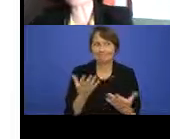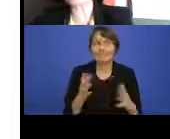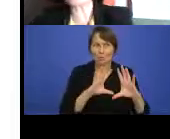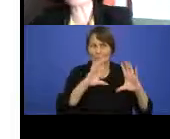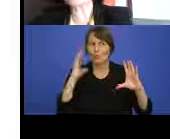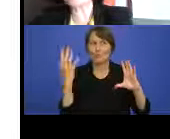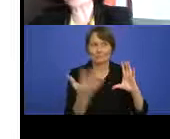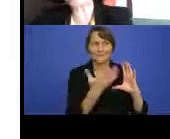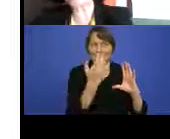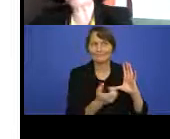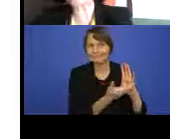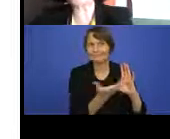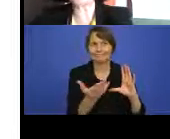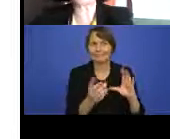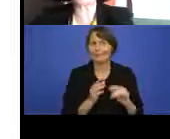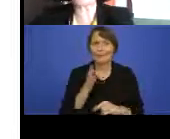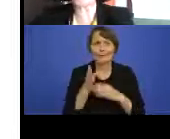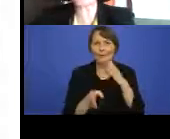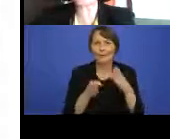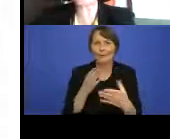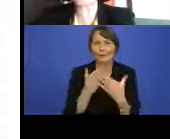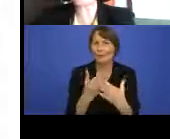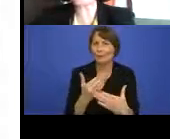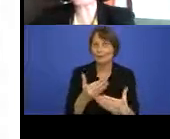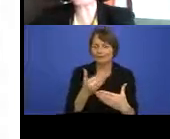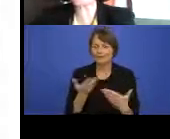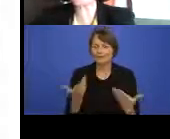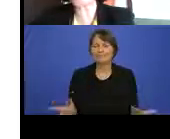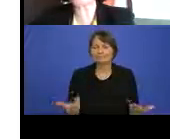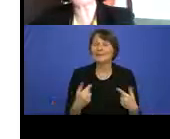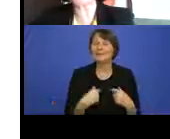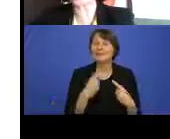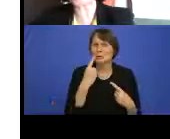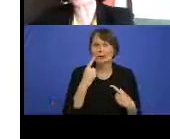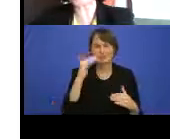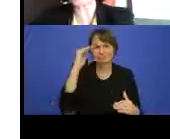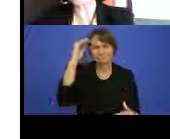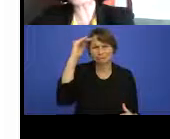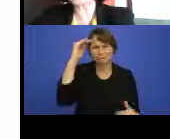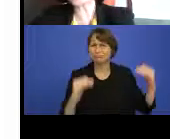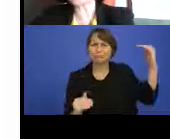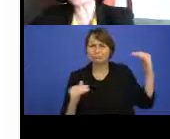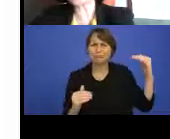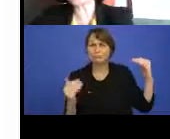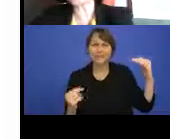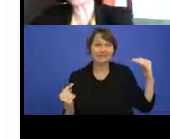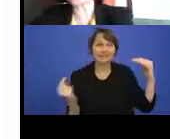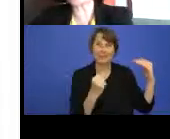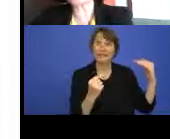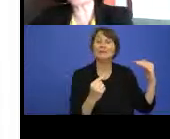monde. Les taux de participation et les disparités existent entre les pays, entre les enfants les plus